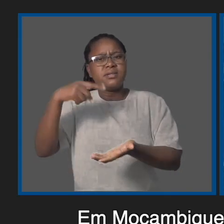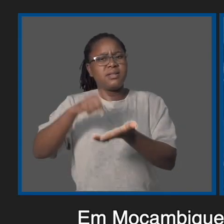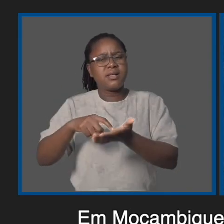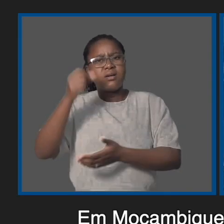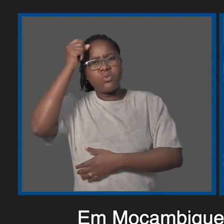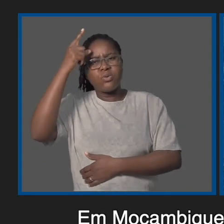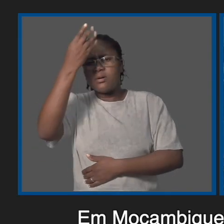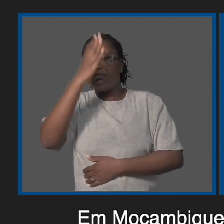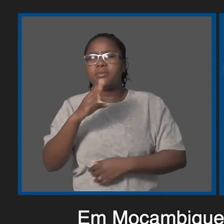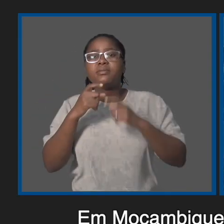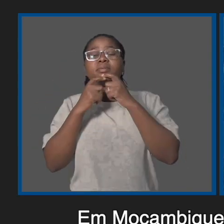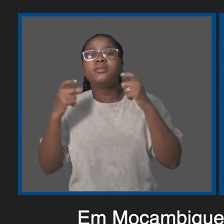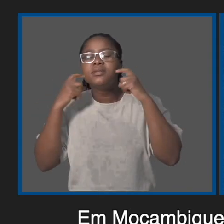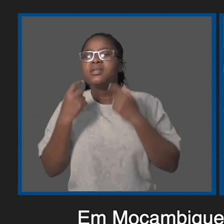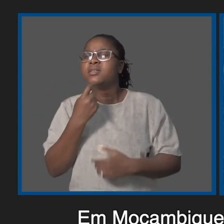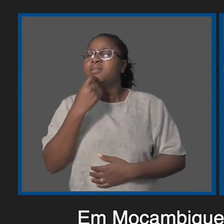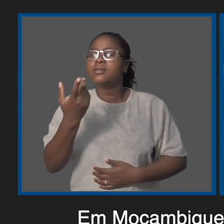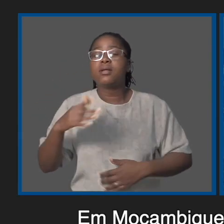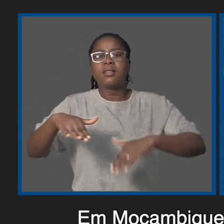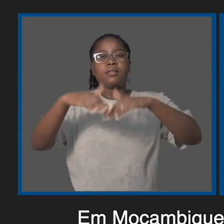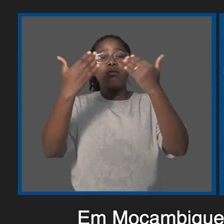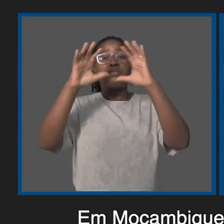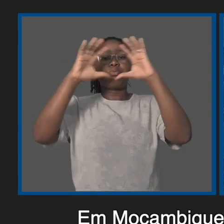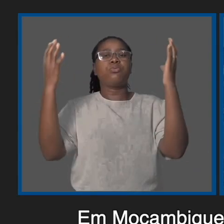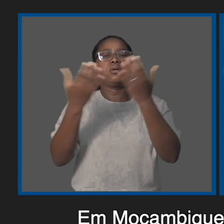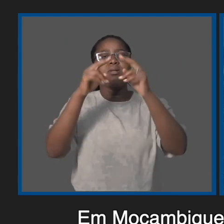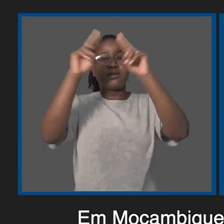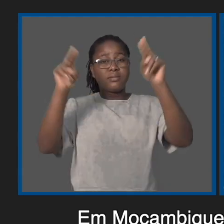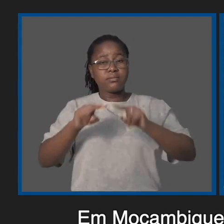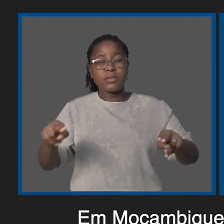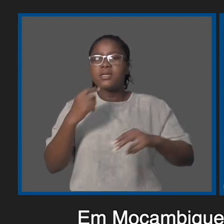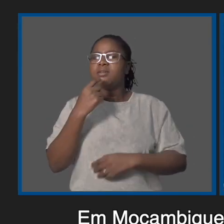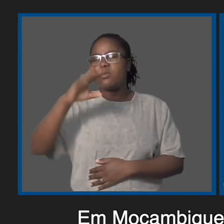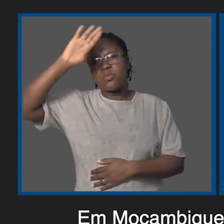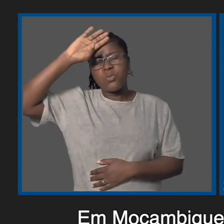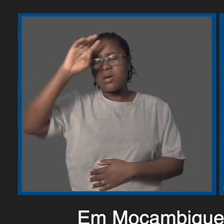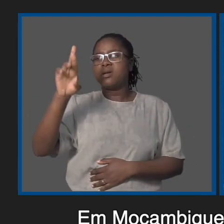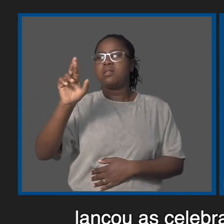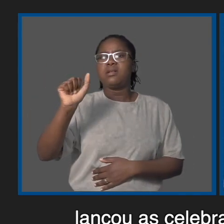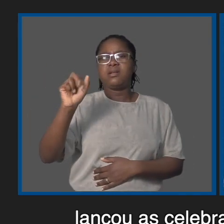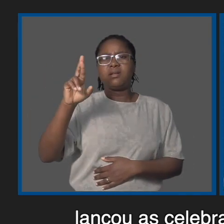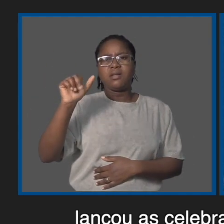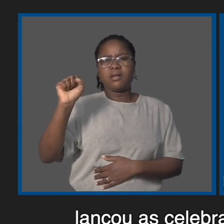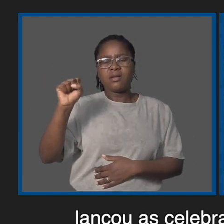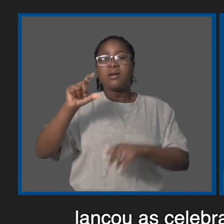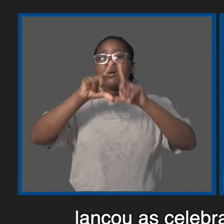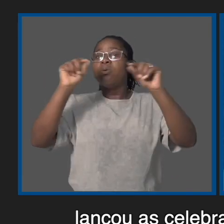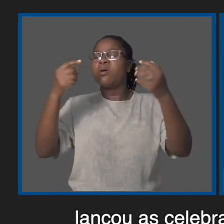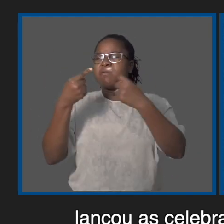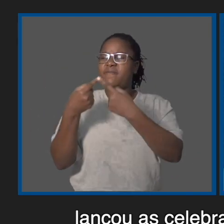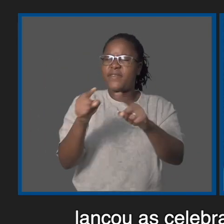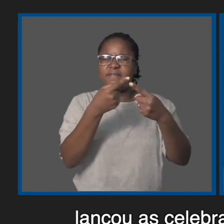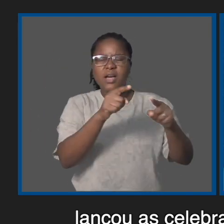Em Moçambique, uma mesa redonda realizada no Centro Cultural Brasil-Moçambique lançou as celebrações do Dia